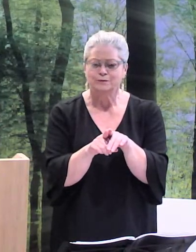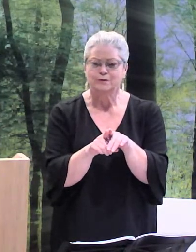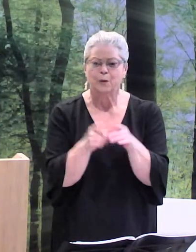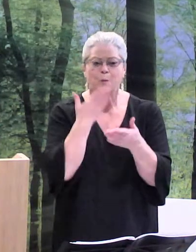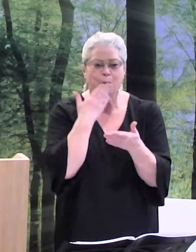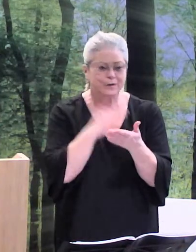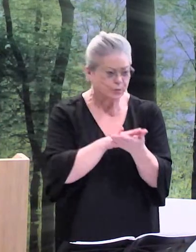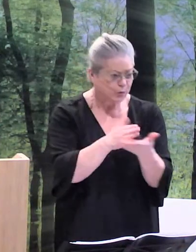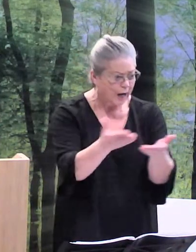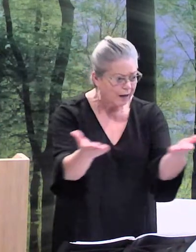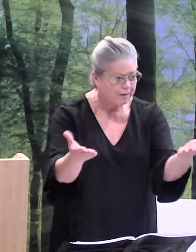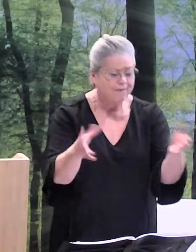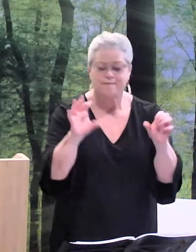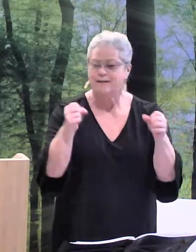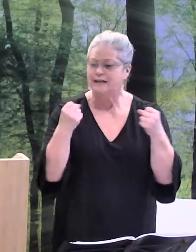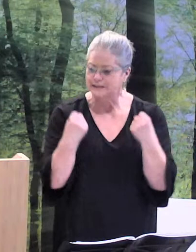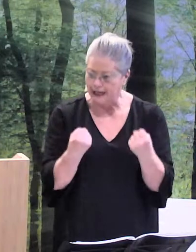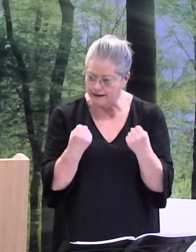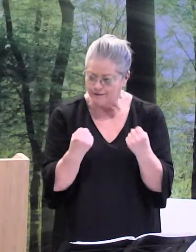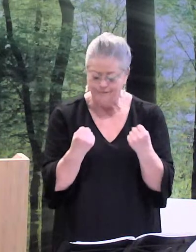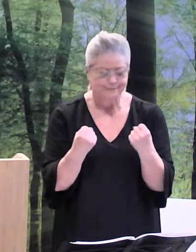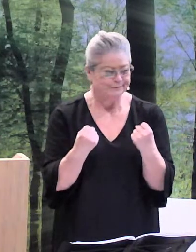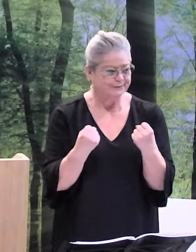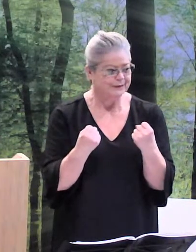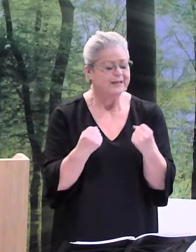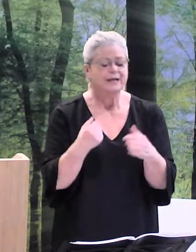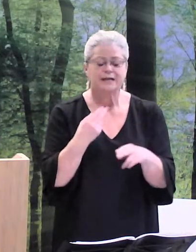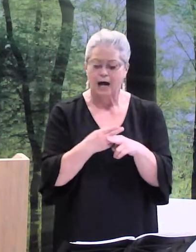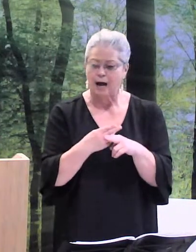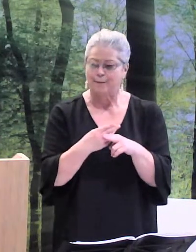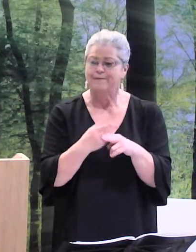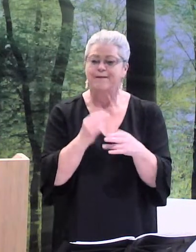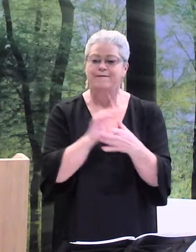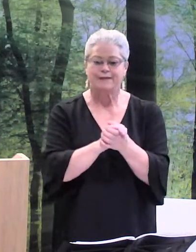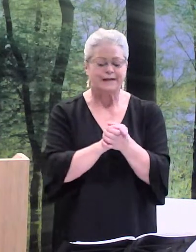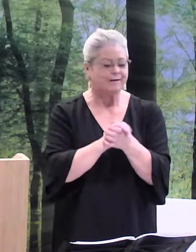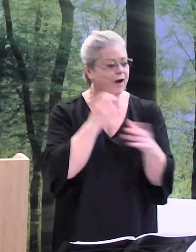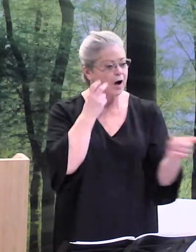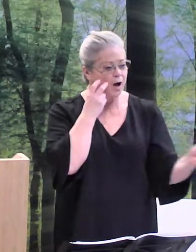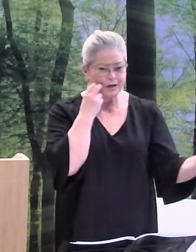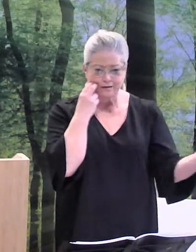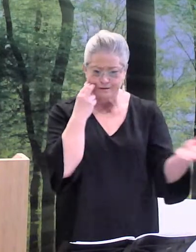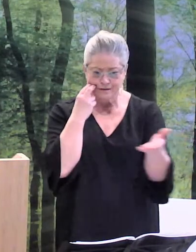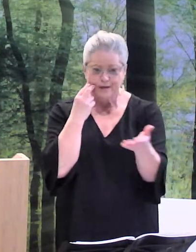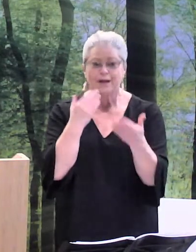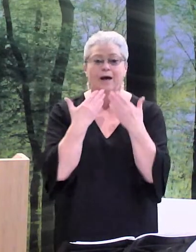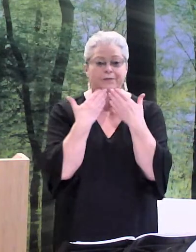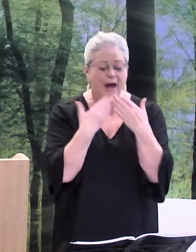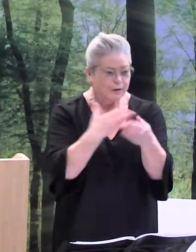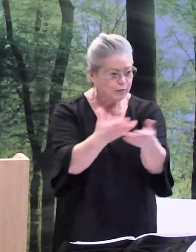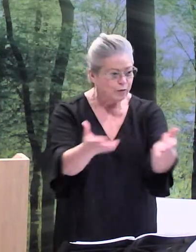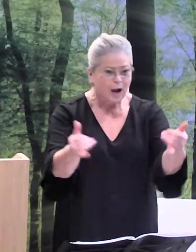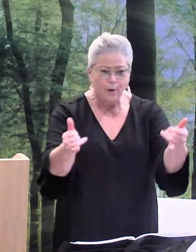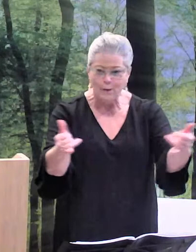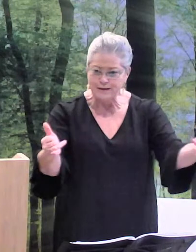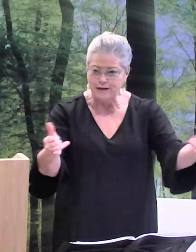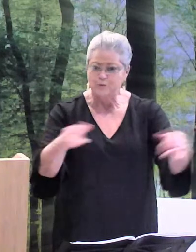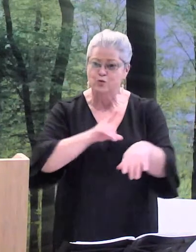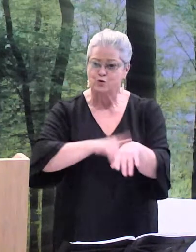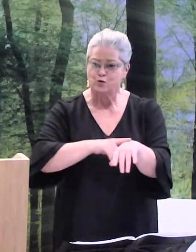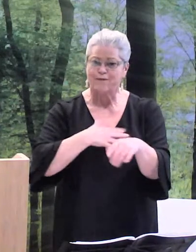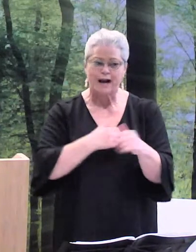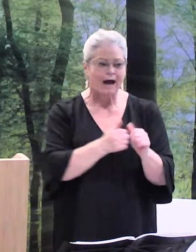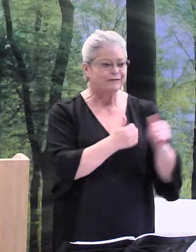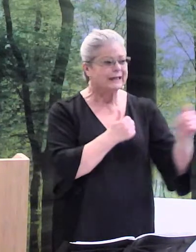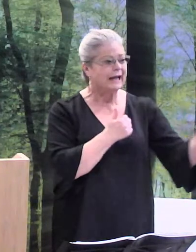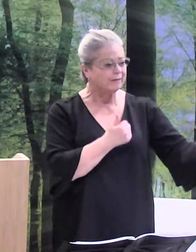wens ik u allen dan veel sterkte toe. In naam van de vrienden van Henri, dank ik u voor uw aanwezigheid in dit uur van